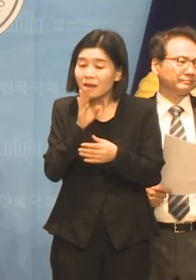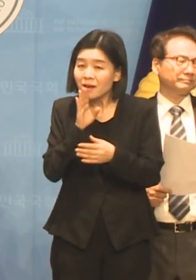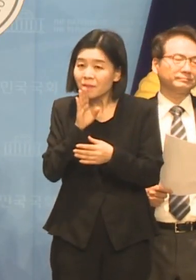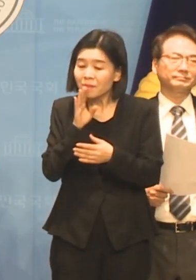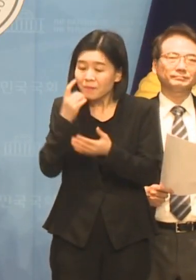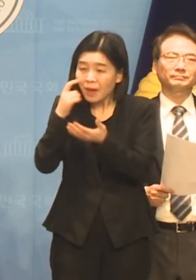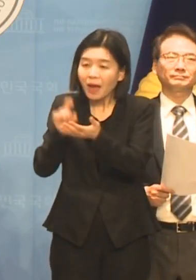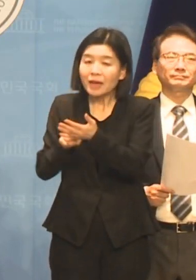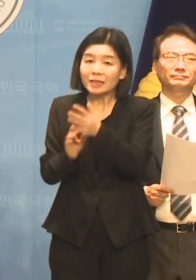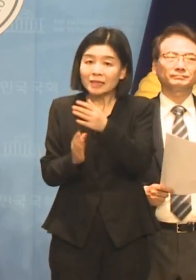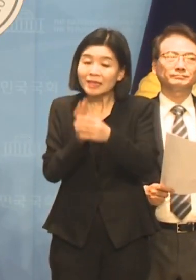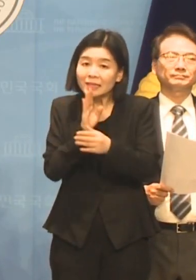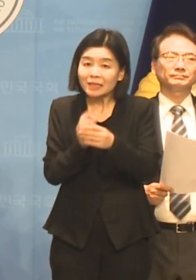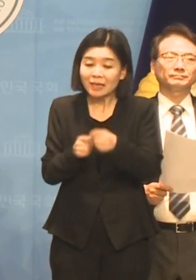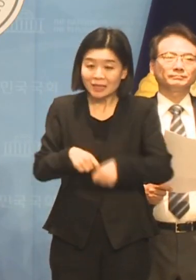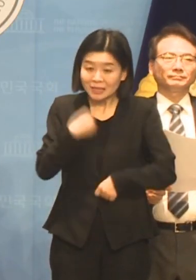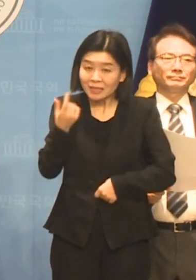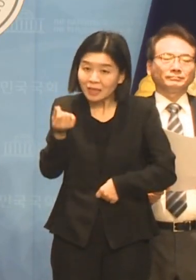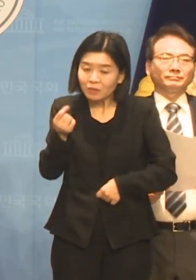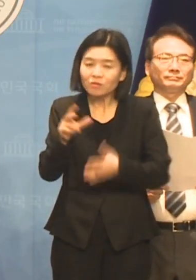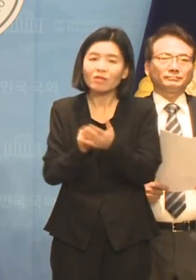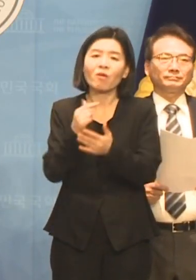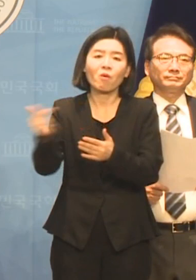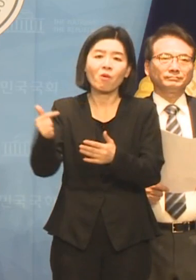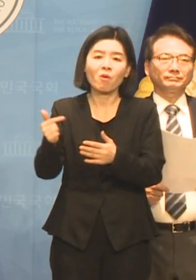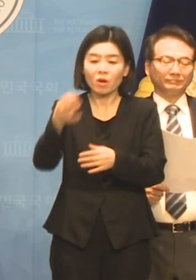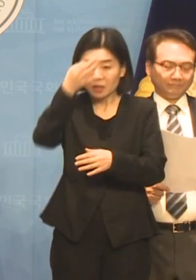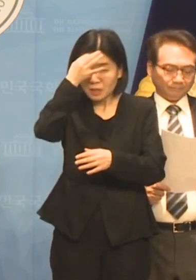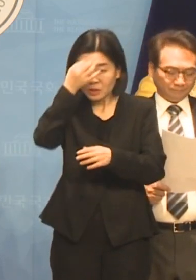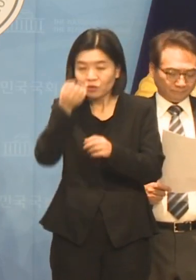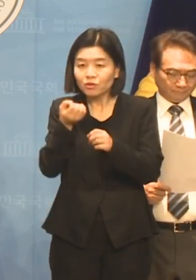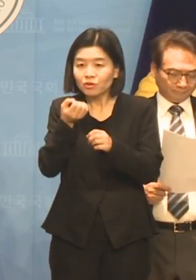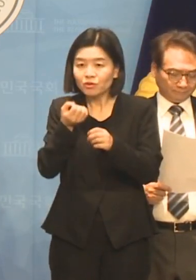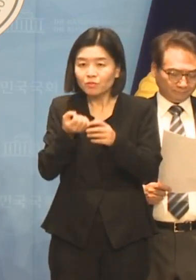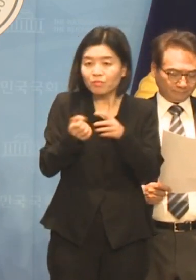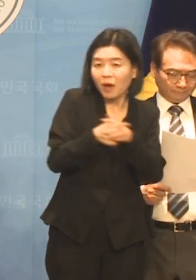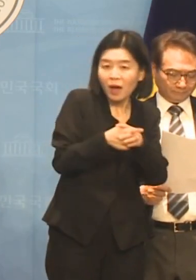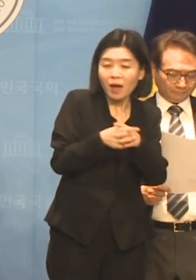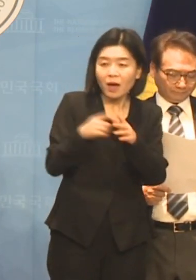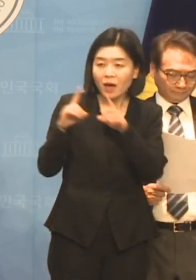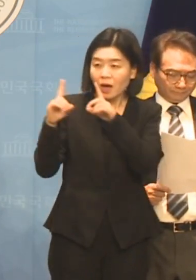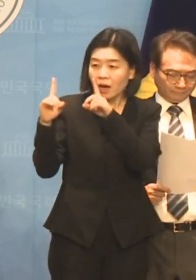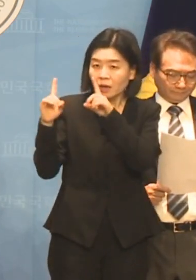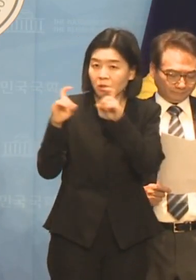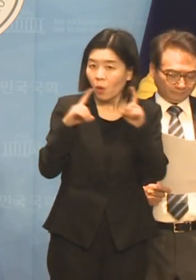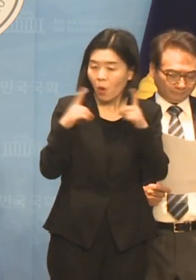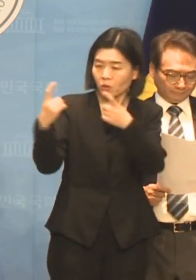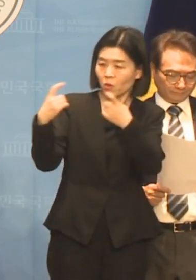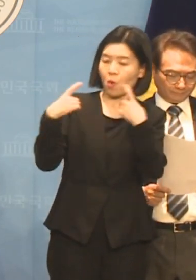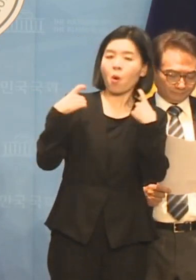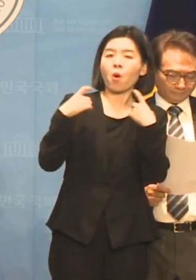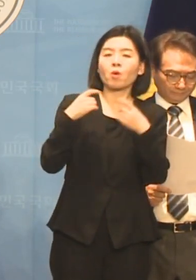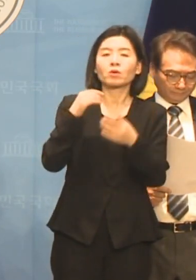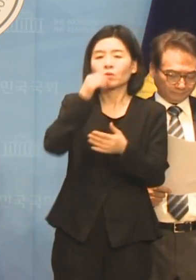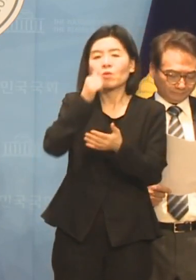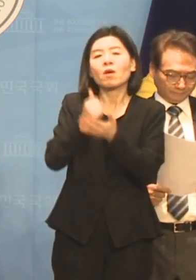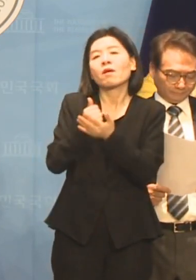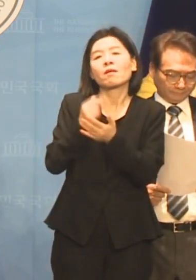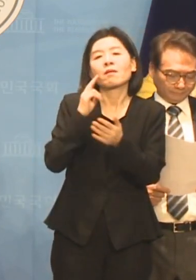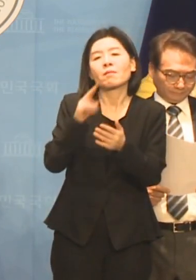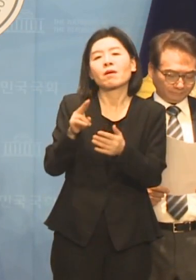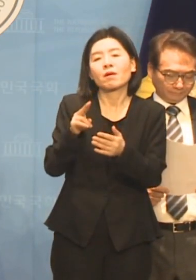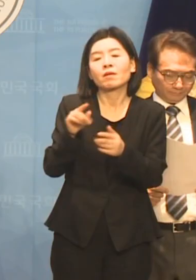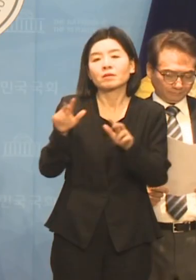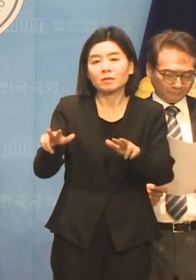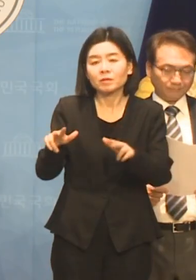수 없습니다. 기술 유출 의혹은 중대한 범죄입니다. 동맹국을 상대로